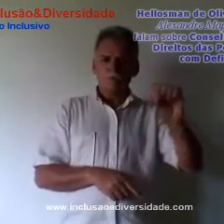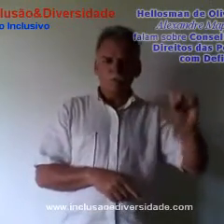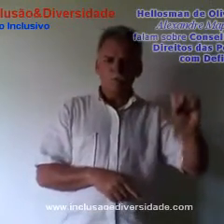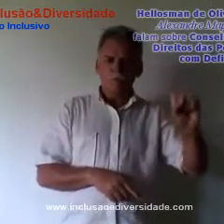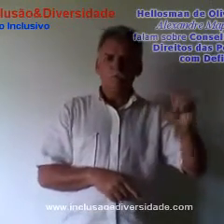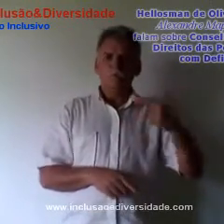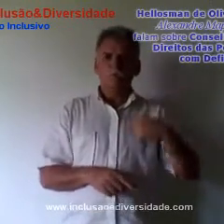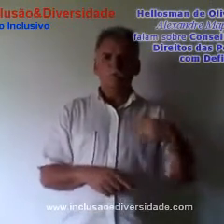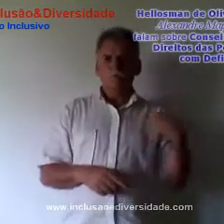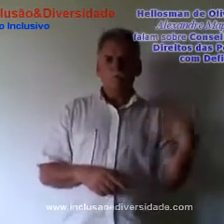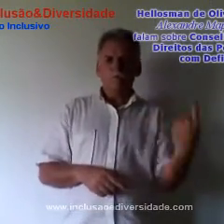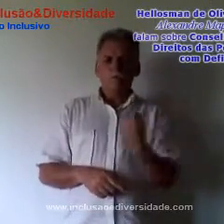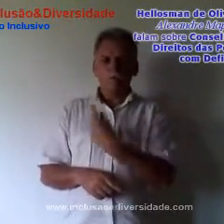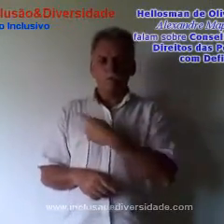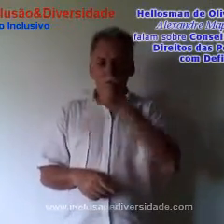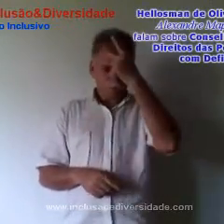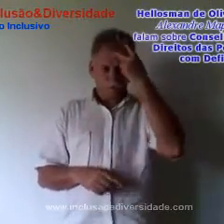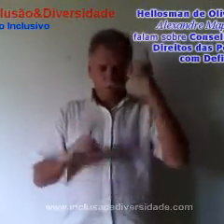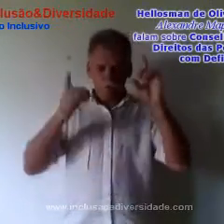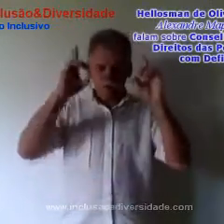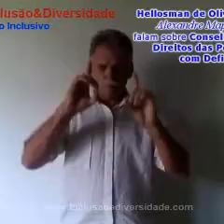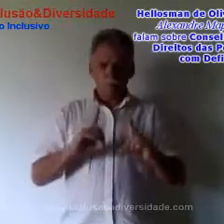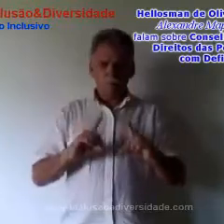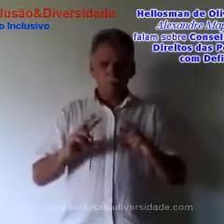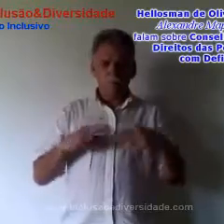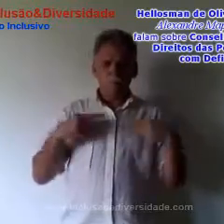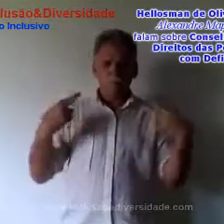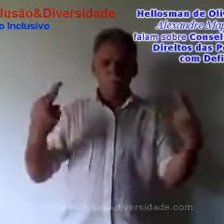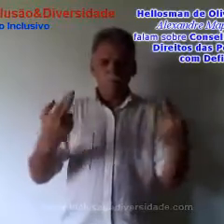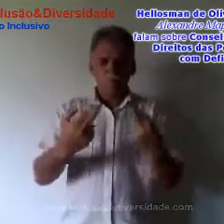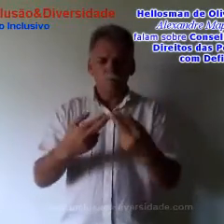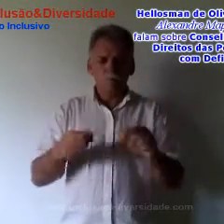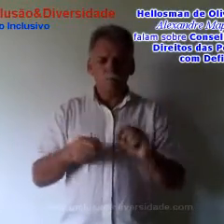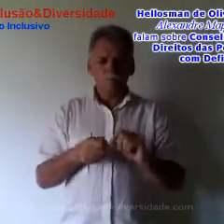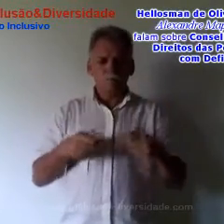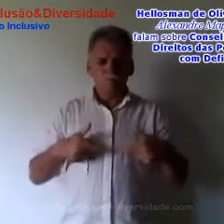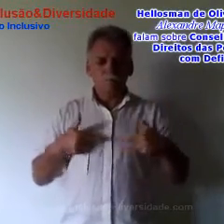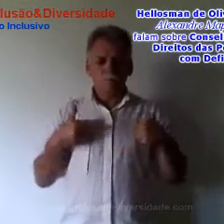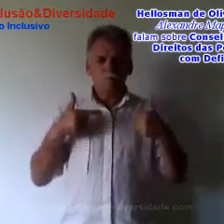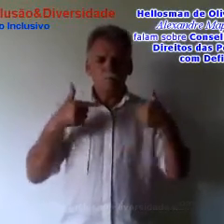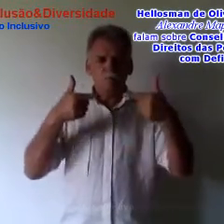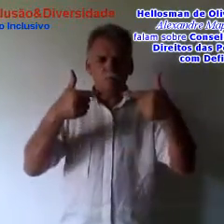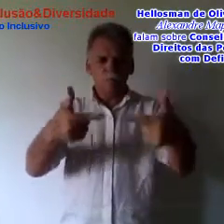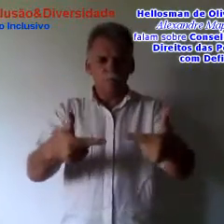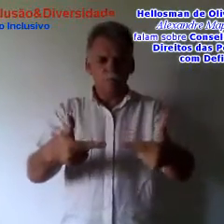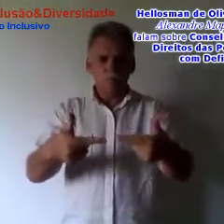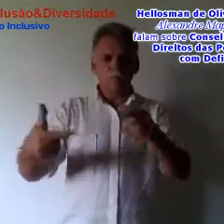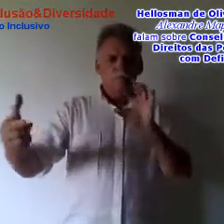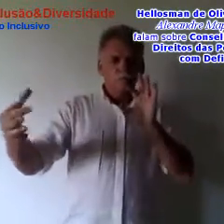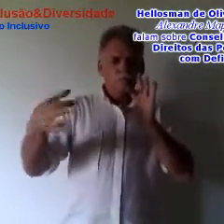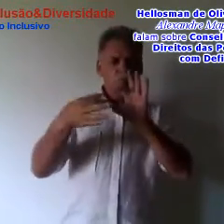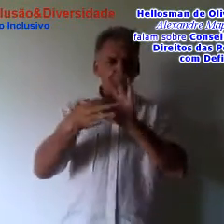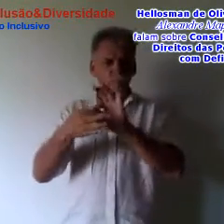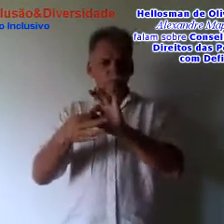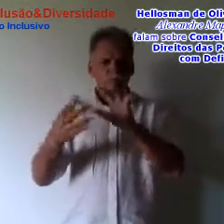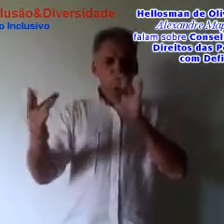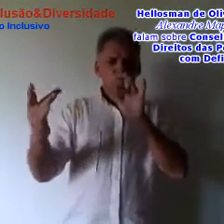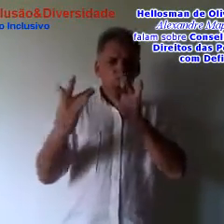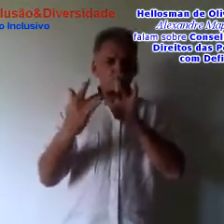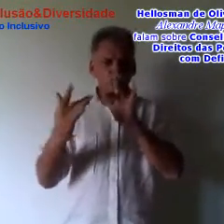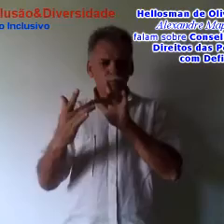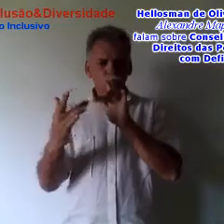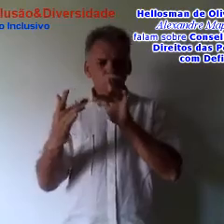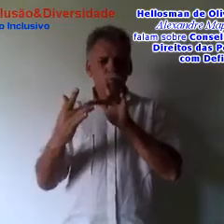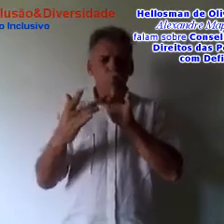2008, onde nós nos reunimos e fizemos um grande trabalho de articulação no